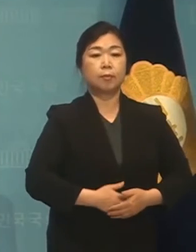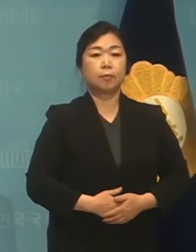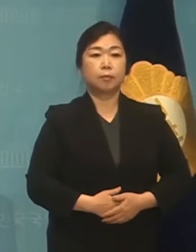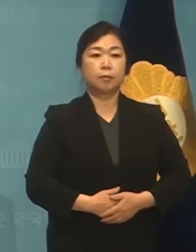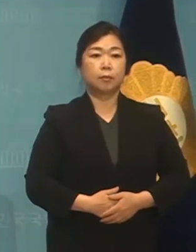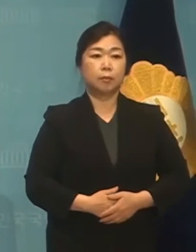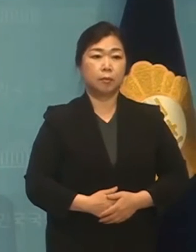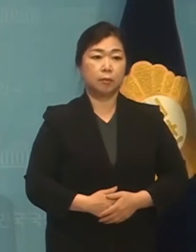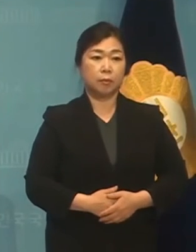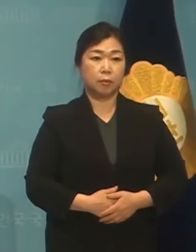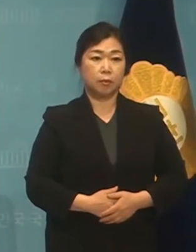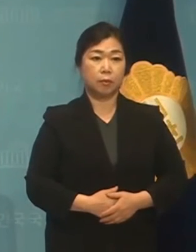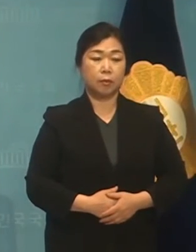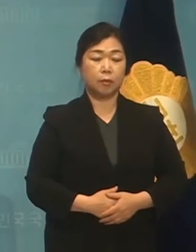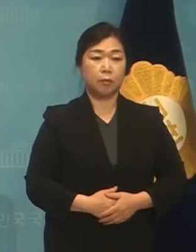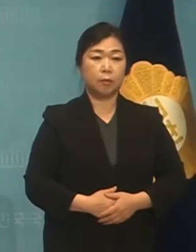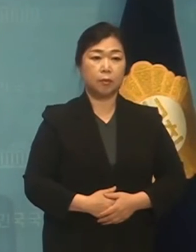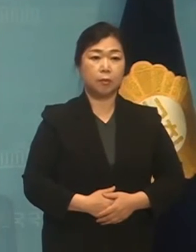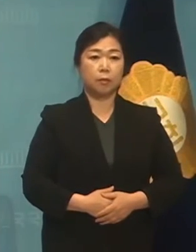됩니다.